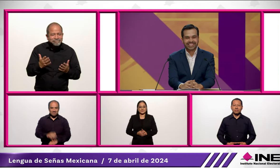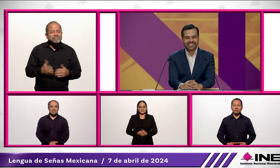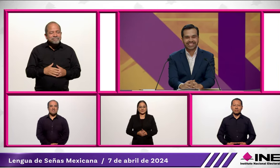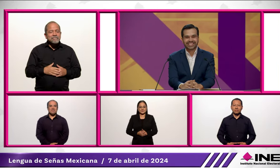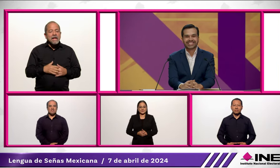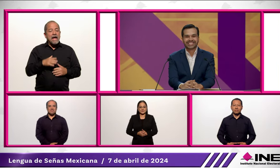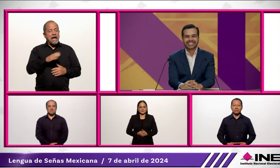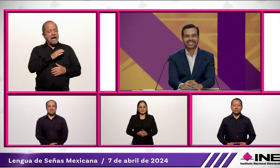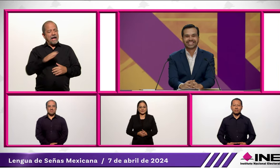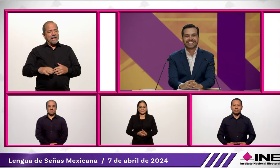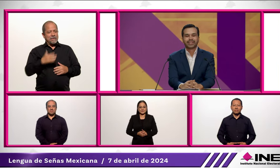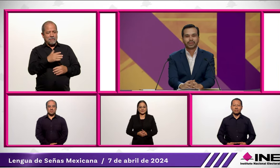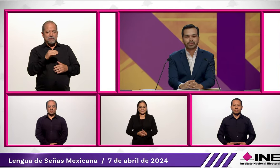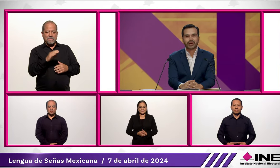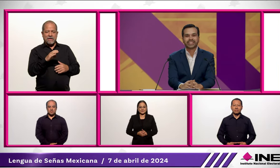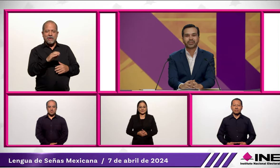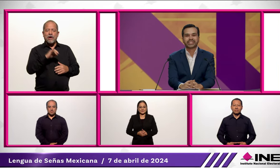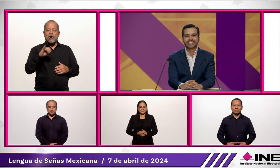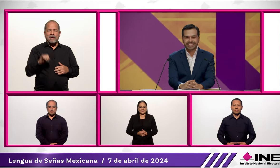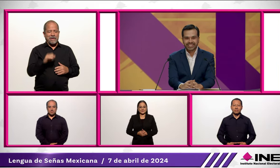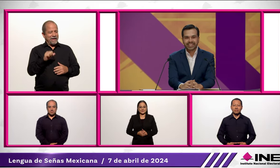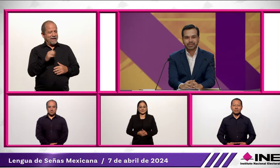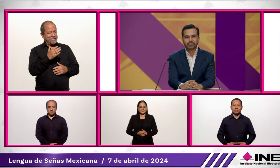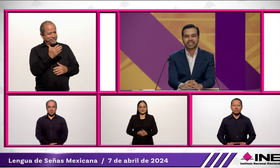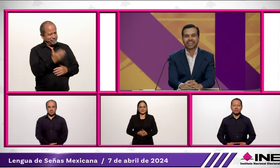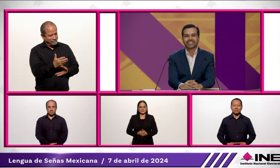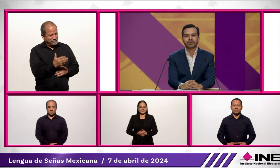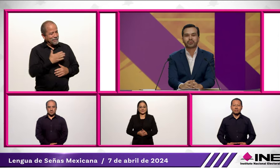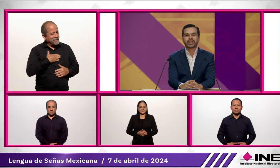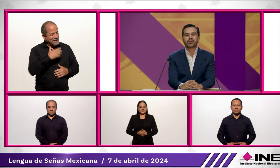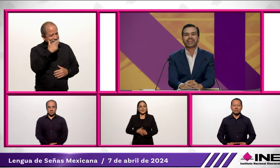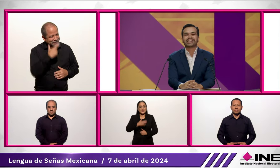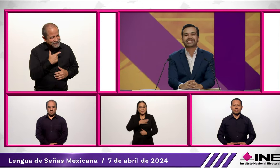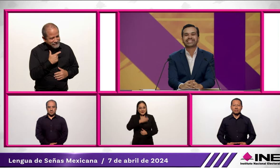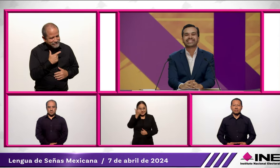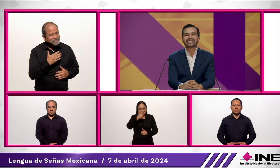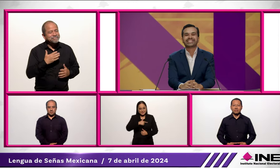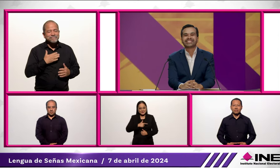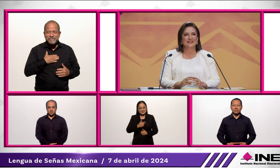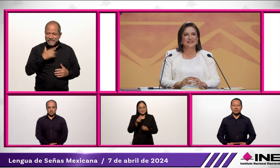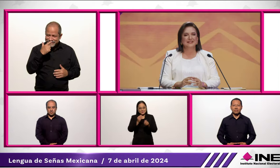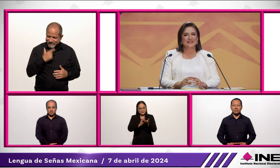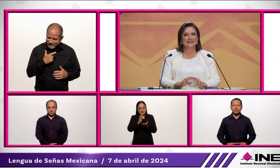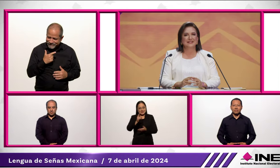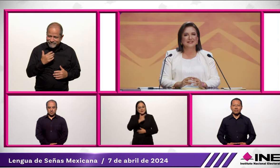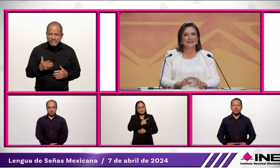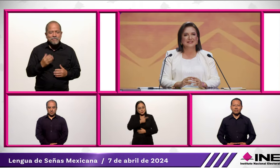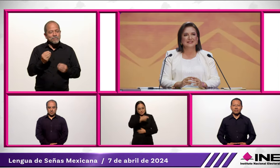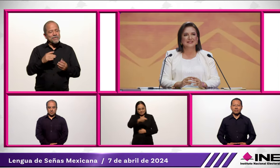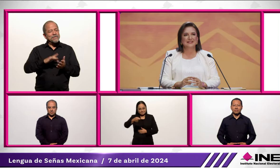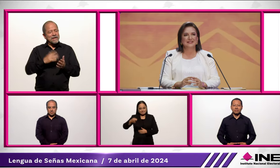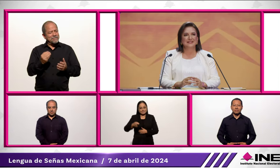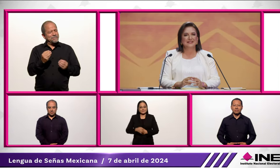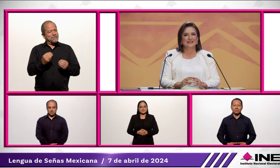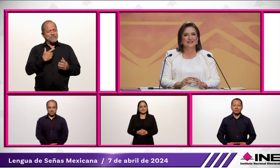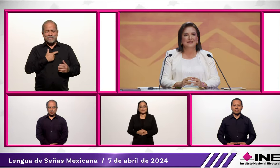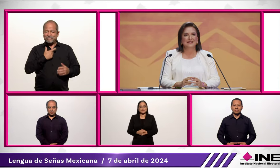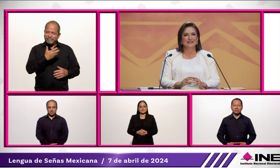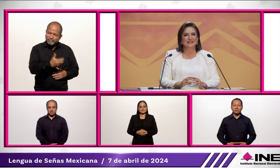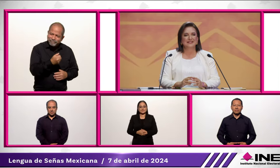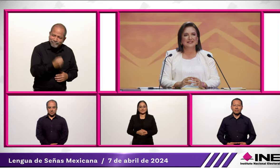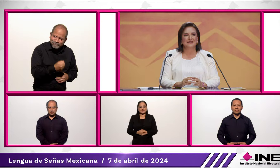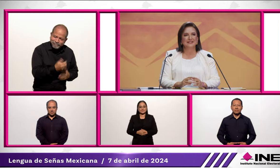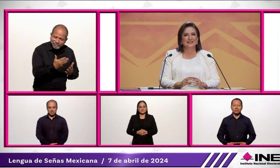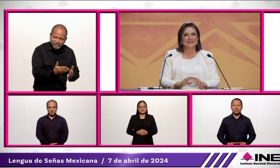de Movimiento Ciudadano. Candidato Máynez, buenas noches. Buenas noches. Muchas gracias. Gusto en saludarles. Xochitl Gálvez, candidata